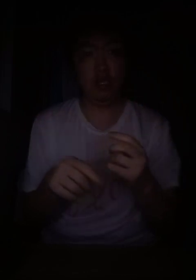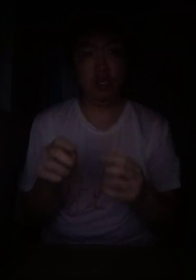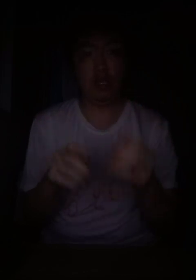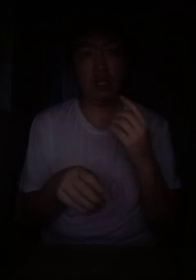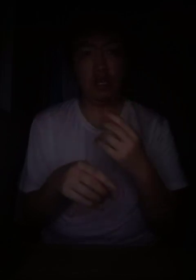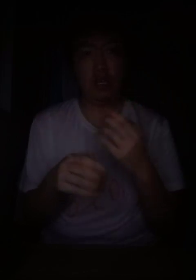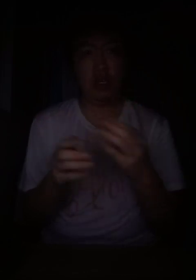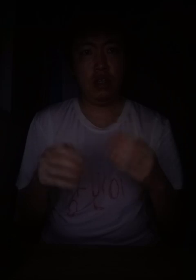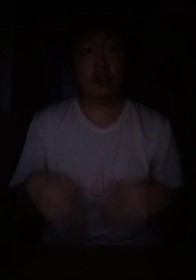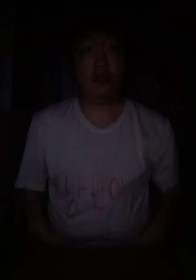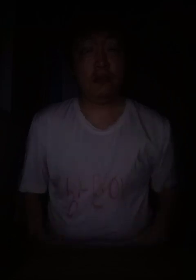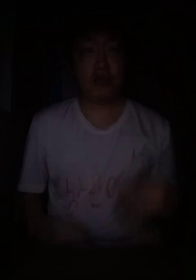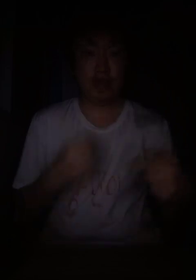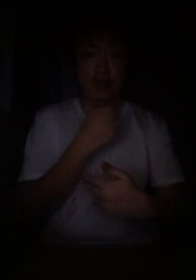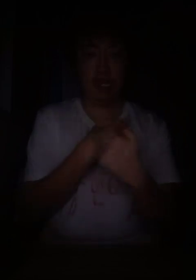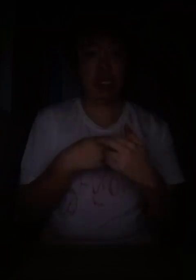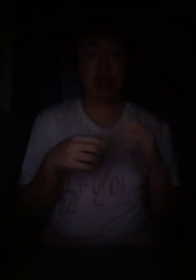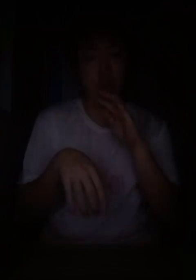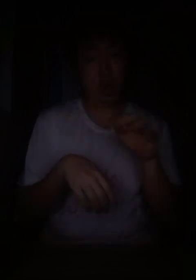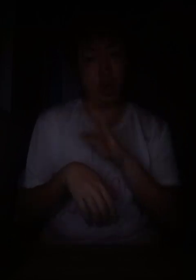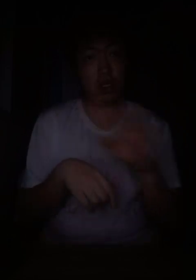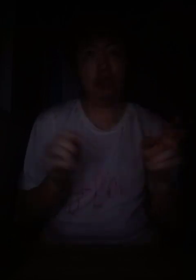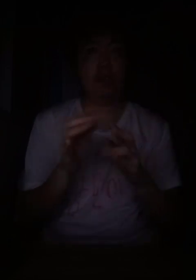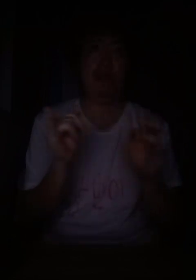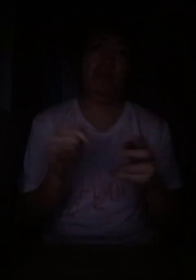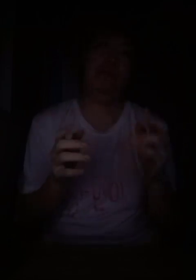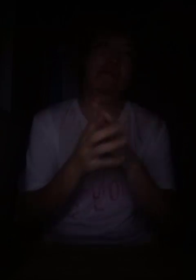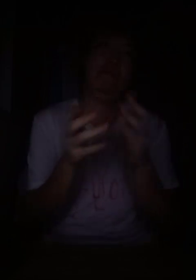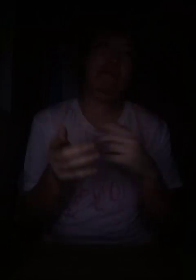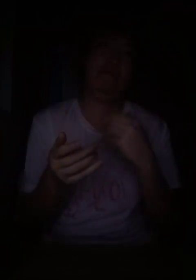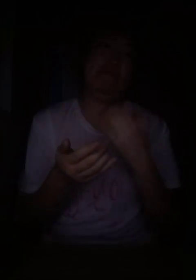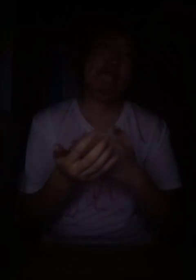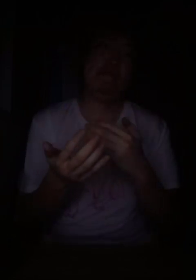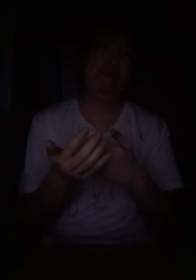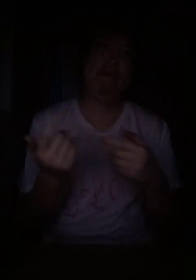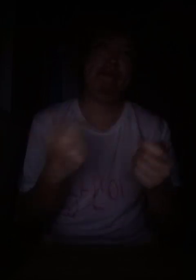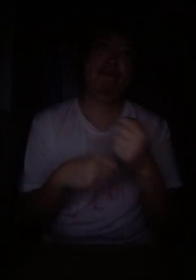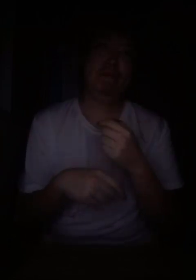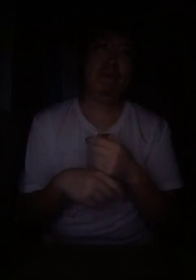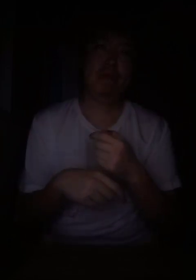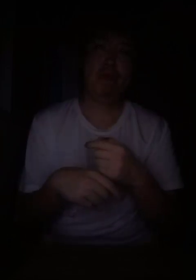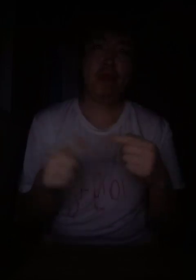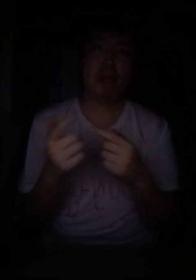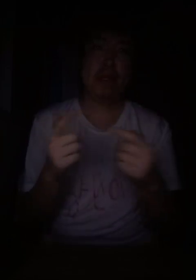거거든요. 지하철 5호선에 투입되는 600량이 넘는 객차에 모두 이런 비상전화가 설치되어